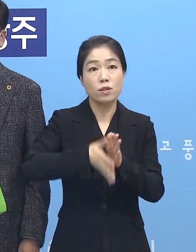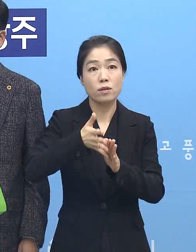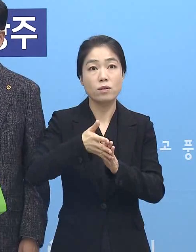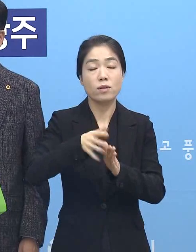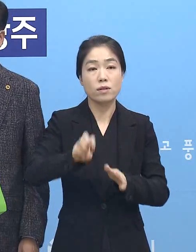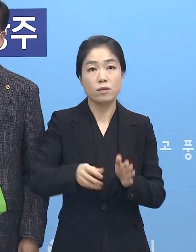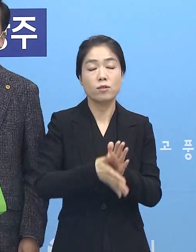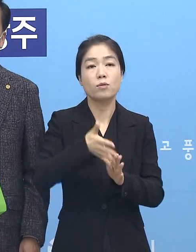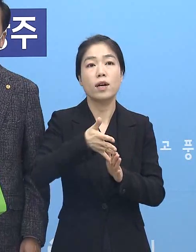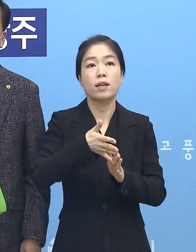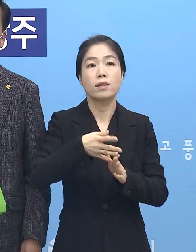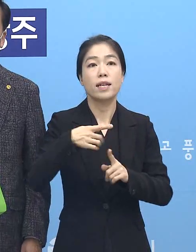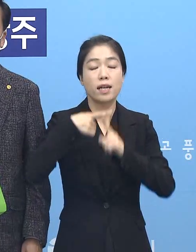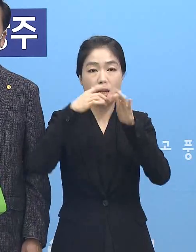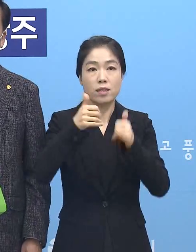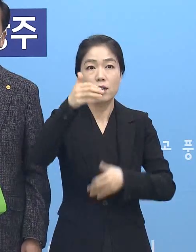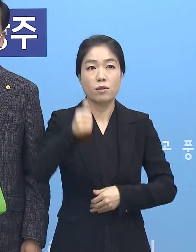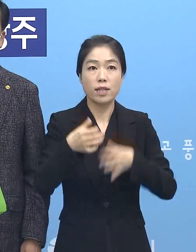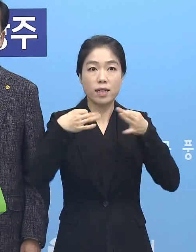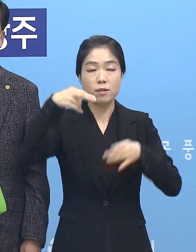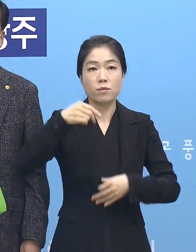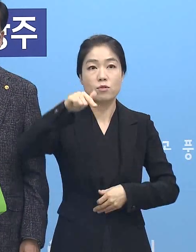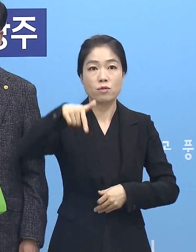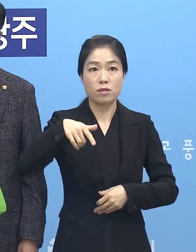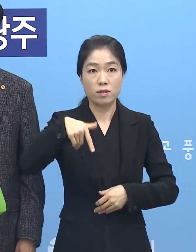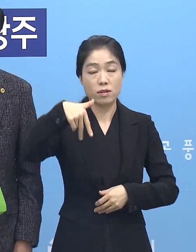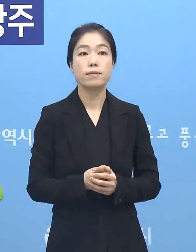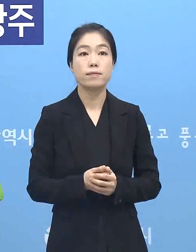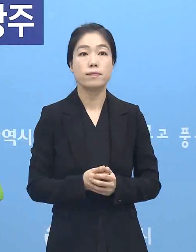광주광역시 간호사회장 김숙정입니다.